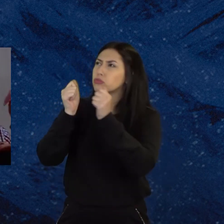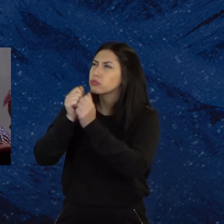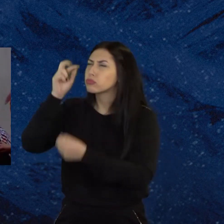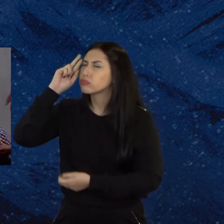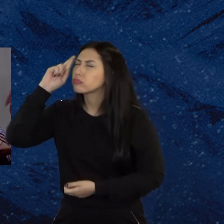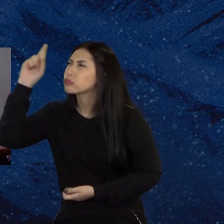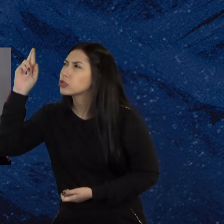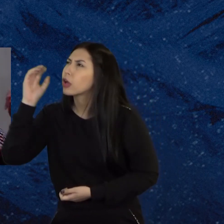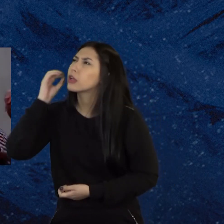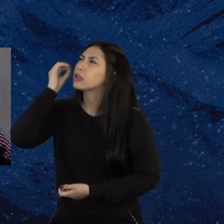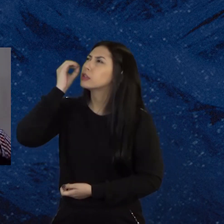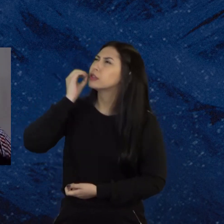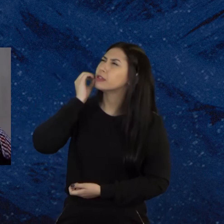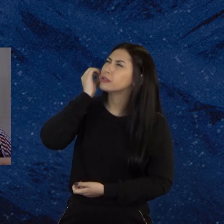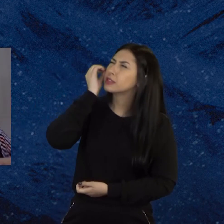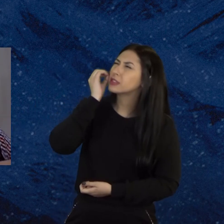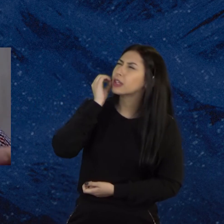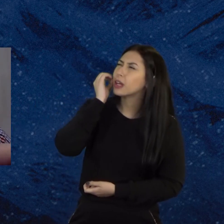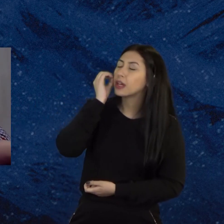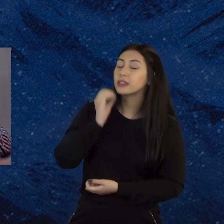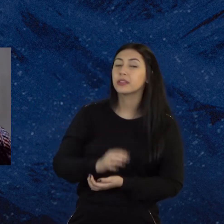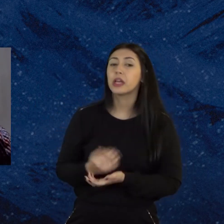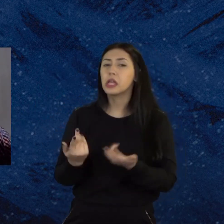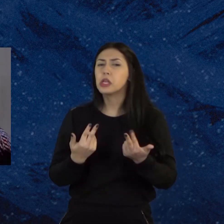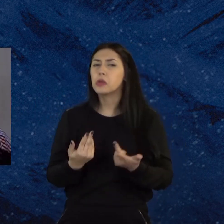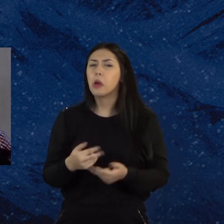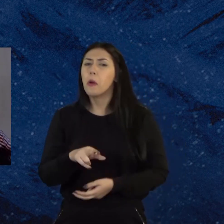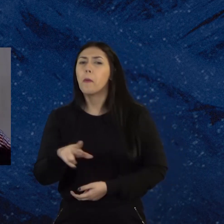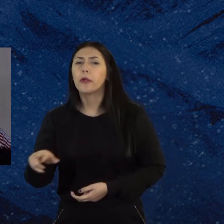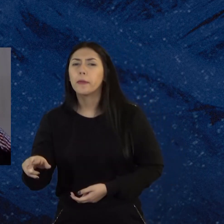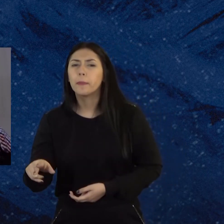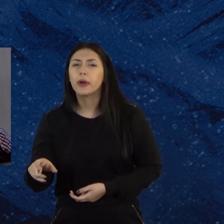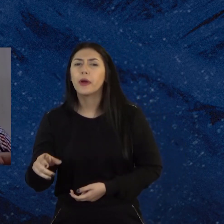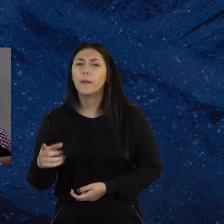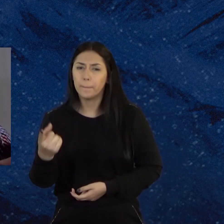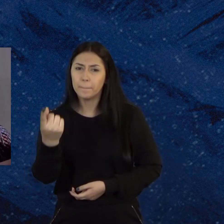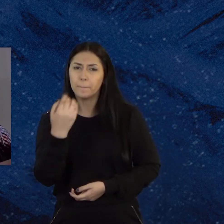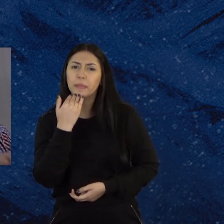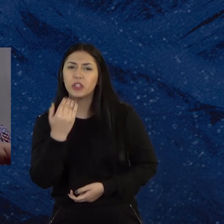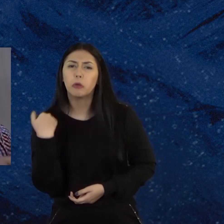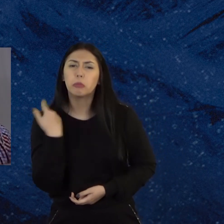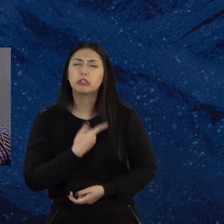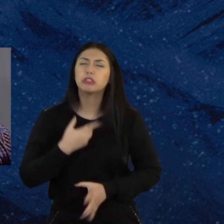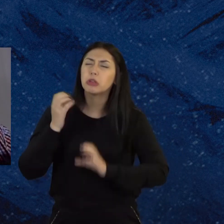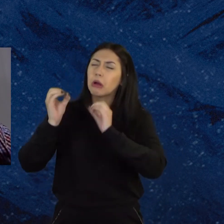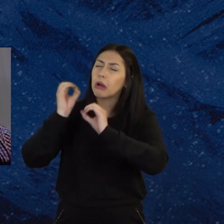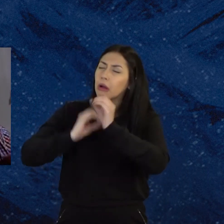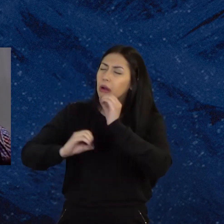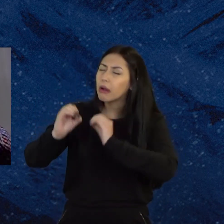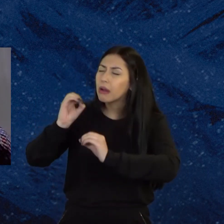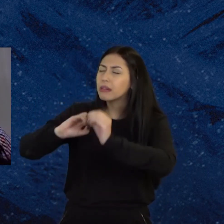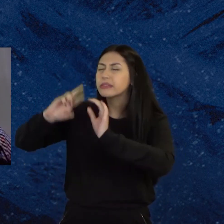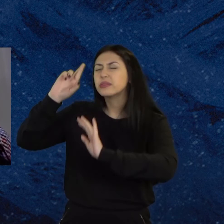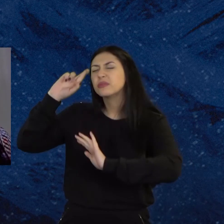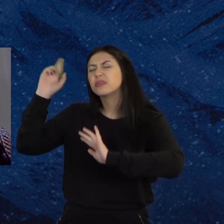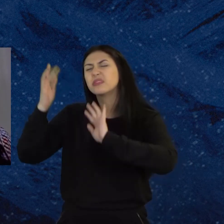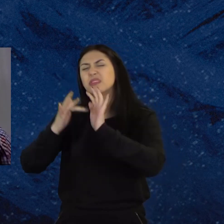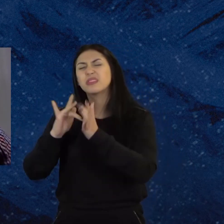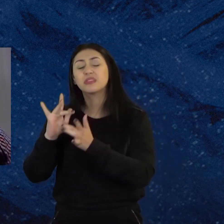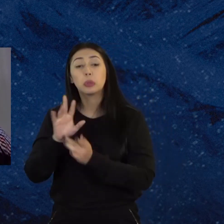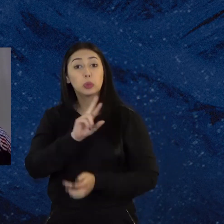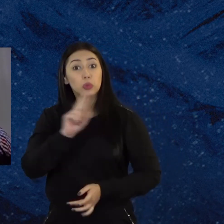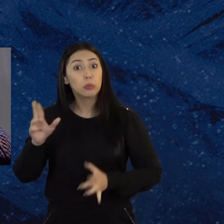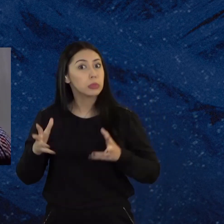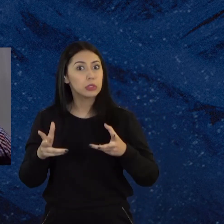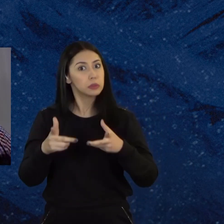do Senhor, através dali, como Deus fez a gente invocar o nome do Senhor, nos levou a tocar nesse nome maravilhoso que nos